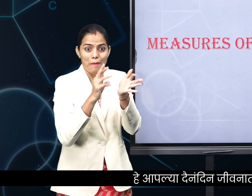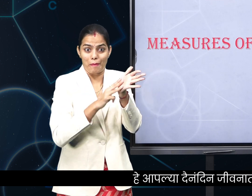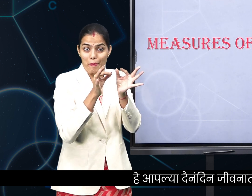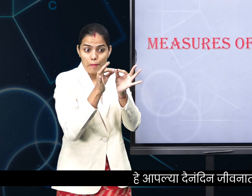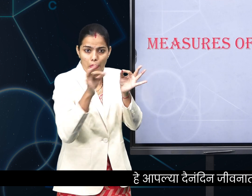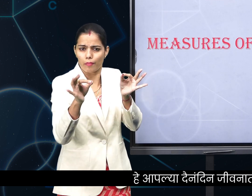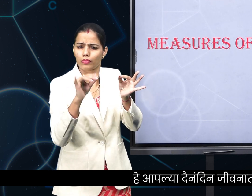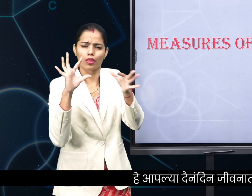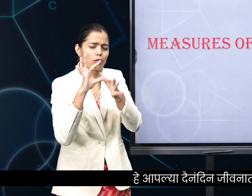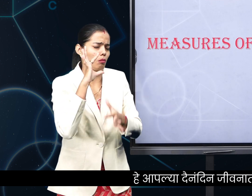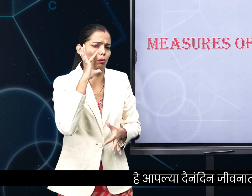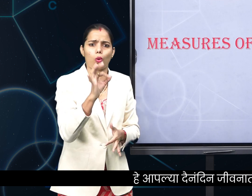आहे.